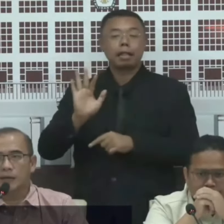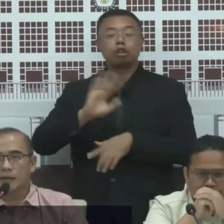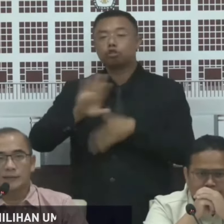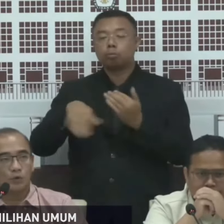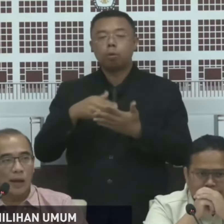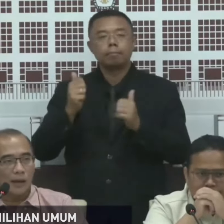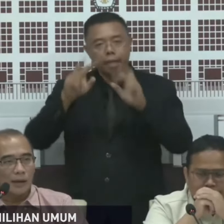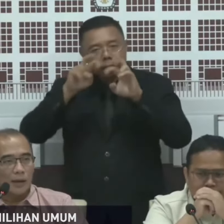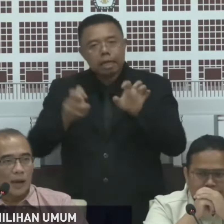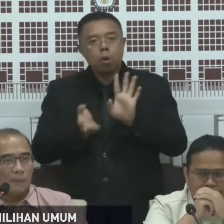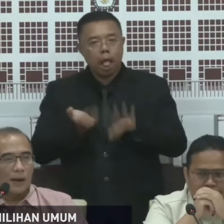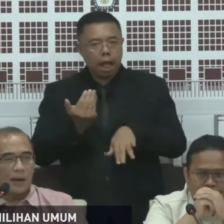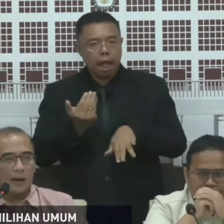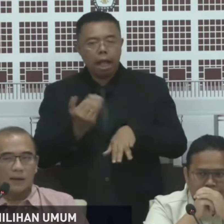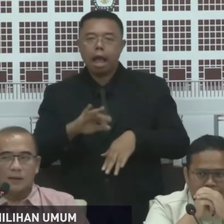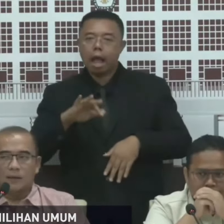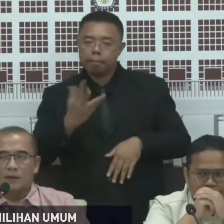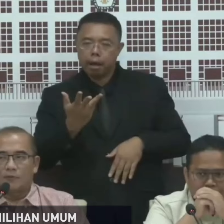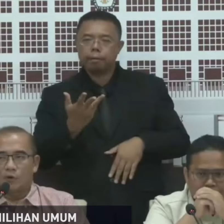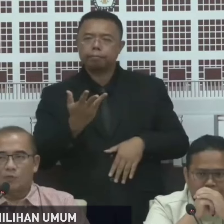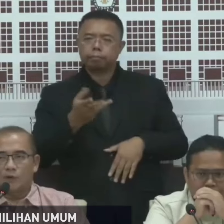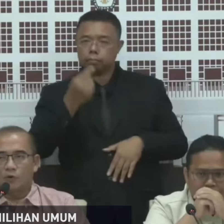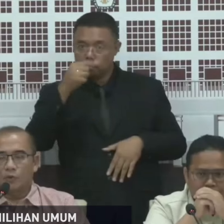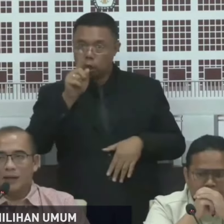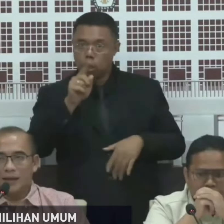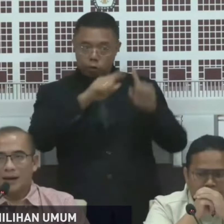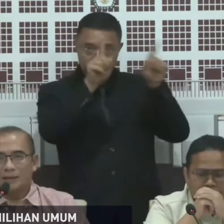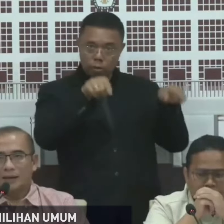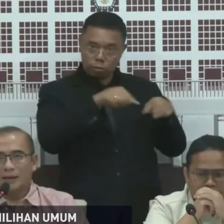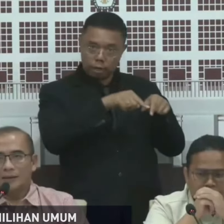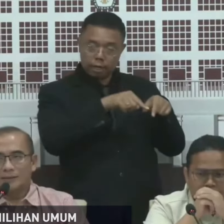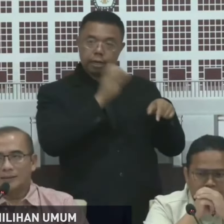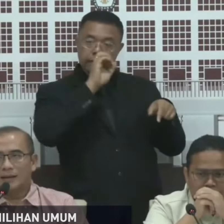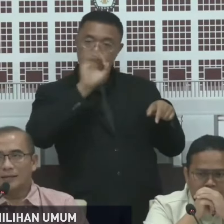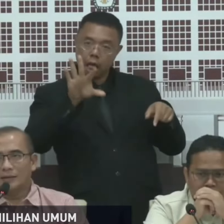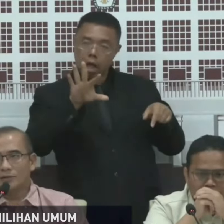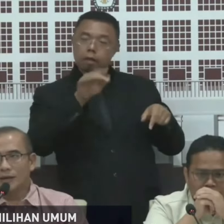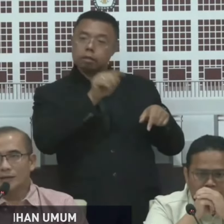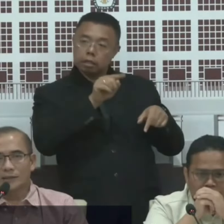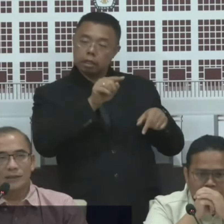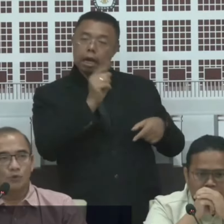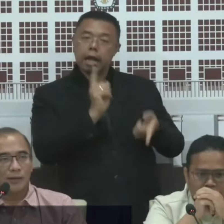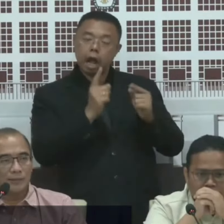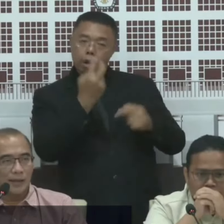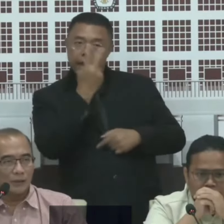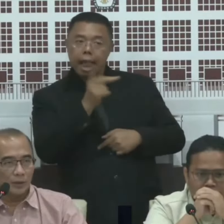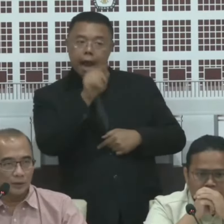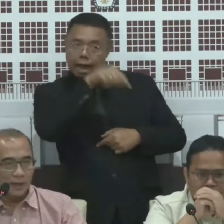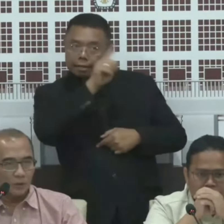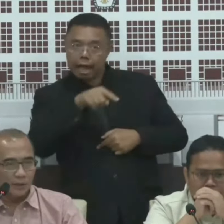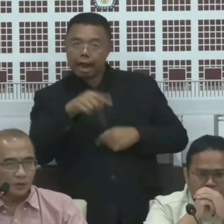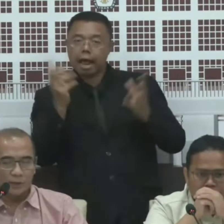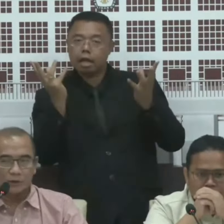siapapun bisa ngecek ulang apakah formulir-formulir yang katakanlah sekiranya atau seandainya ditemukan yang salah